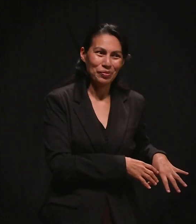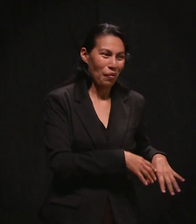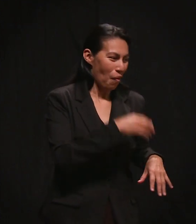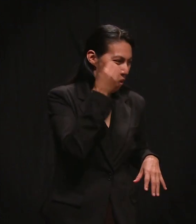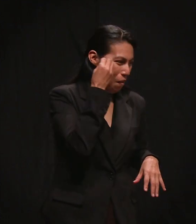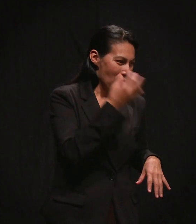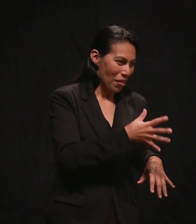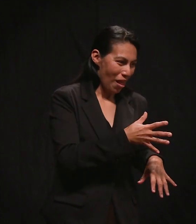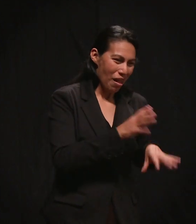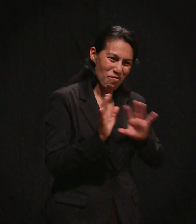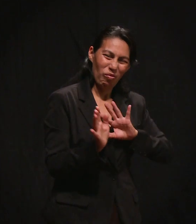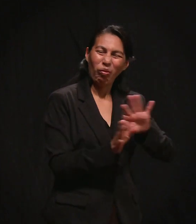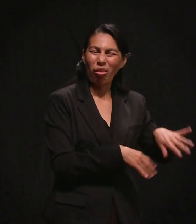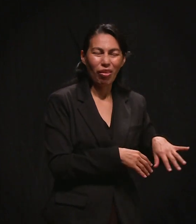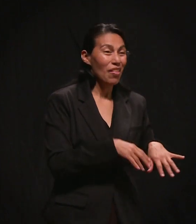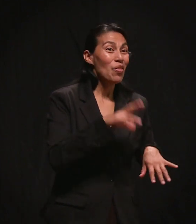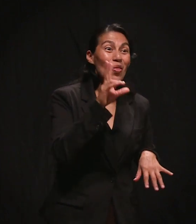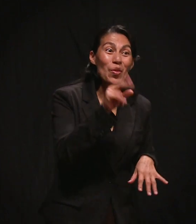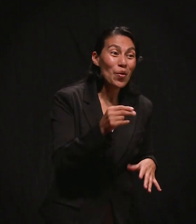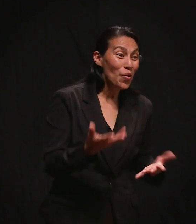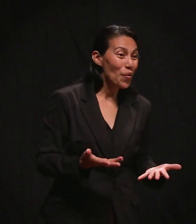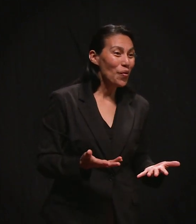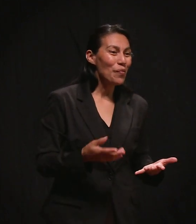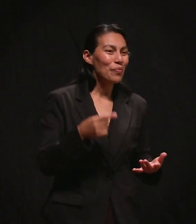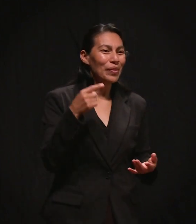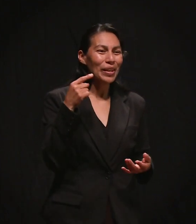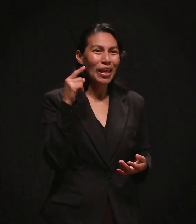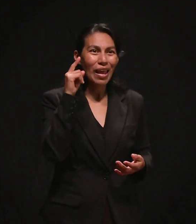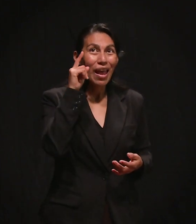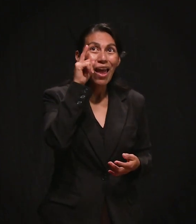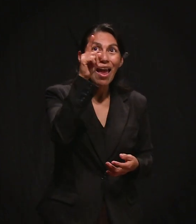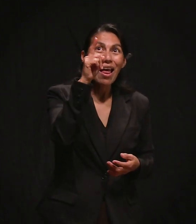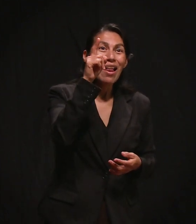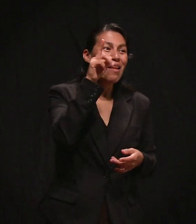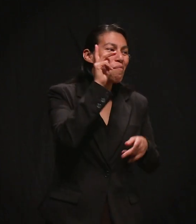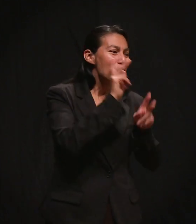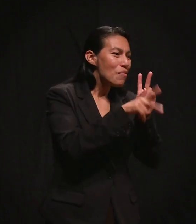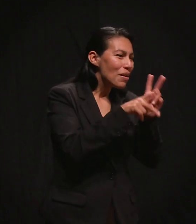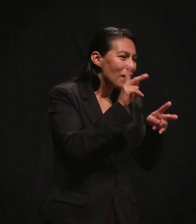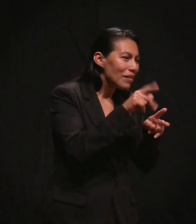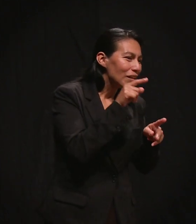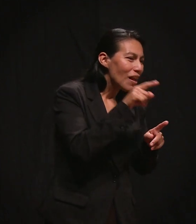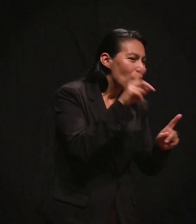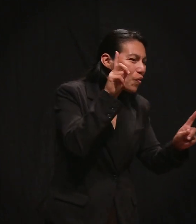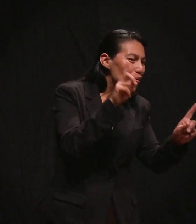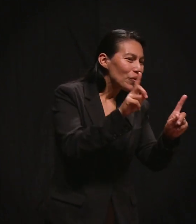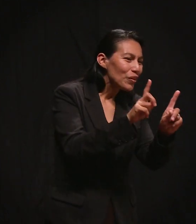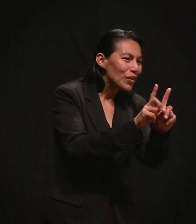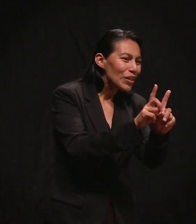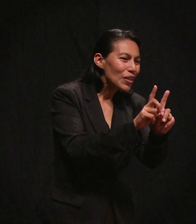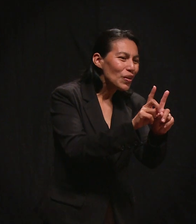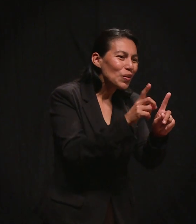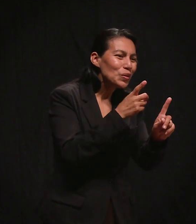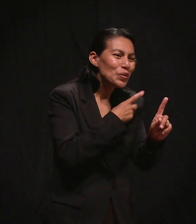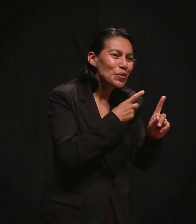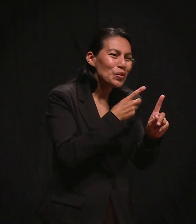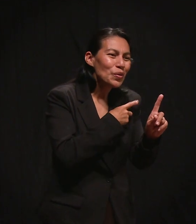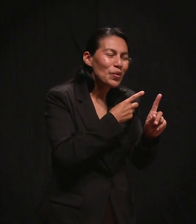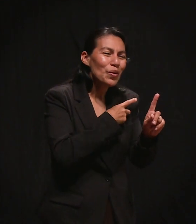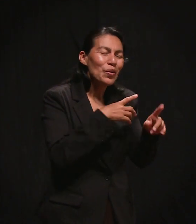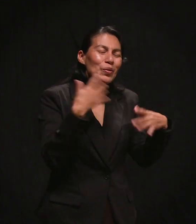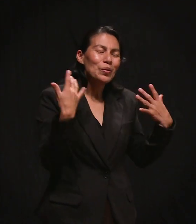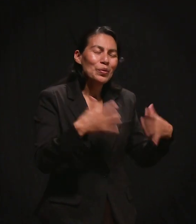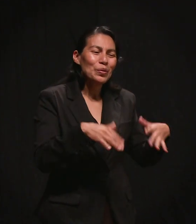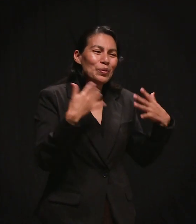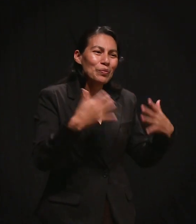Él habla individualmente contigo. Y ese es el deseo, el anhelo de